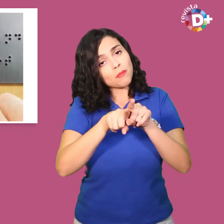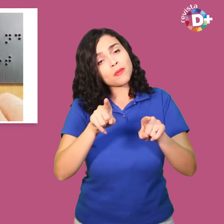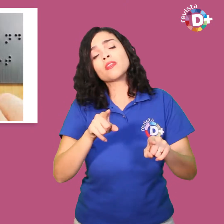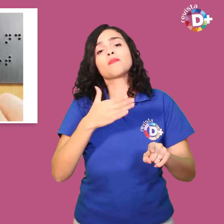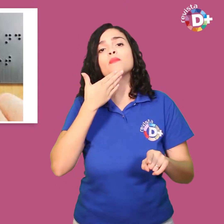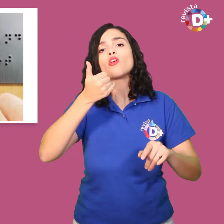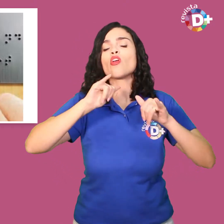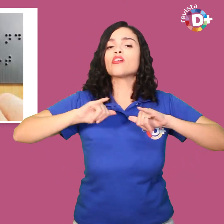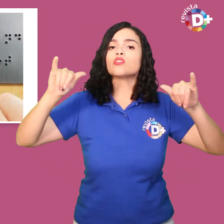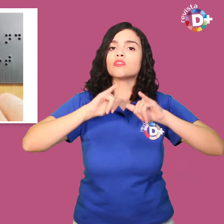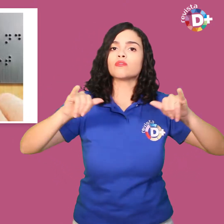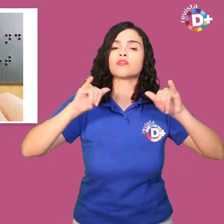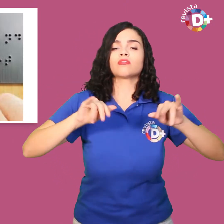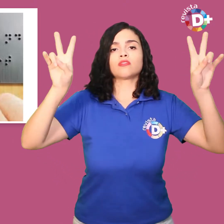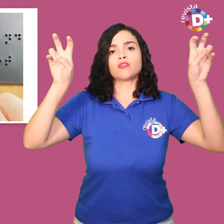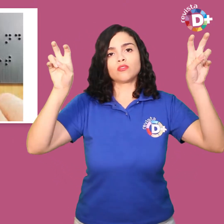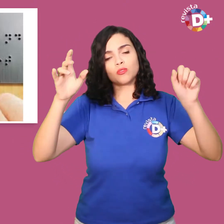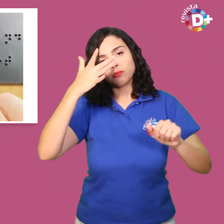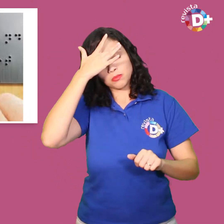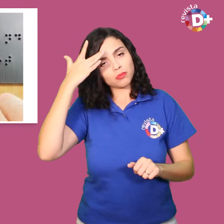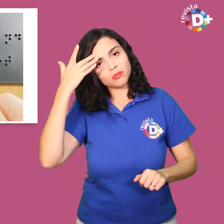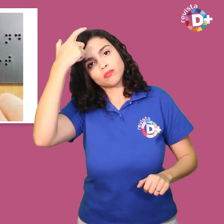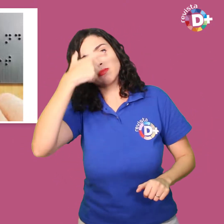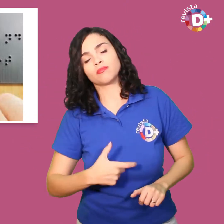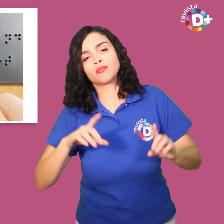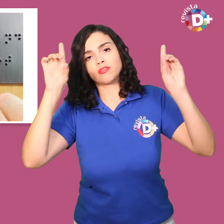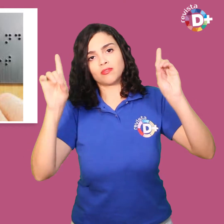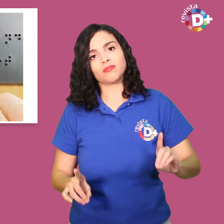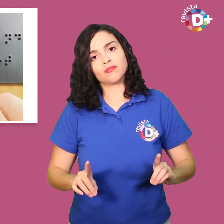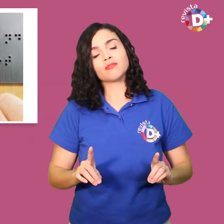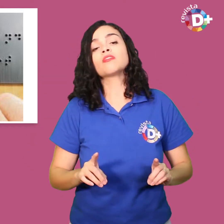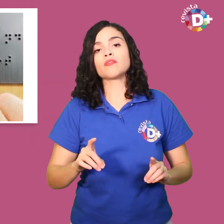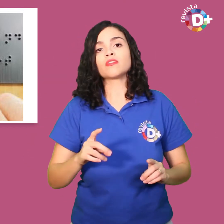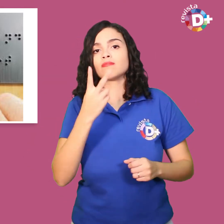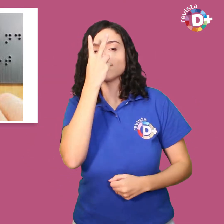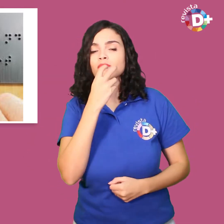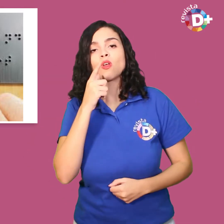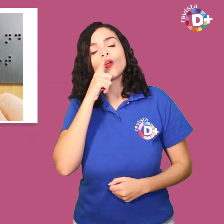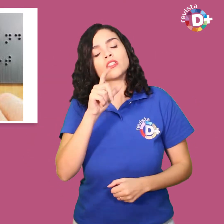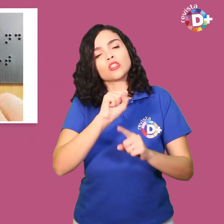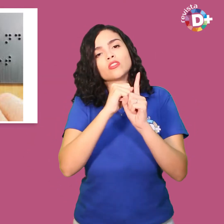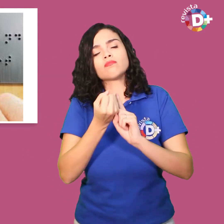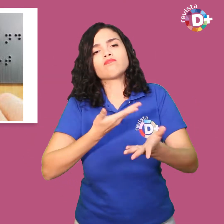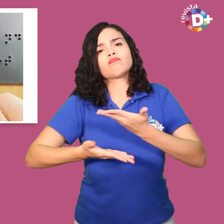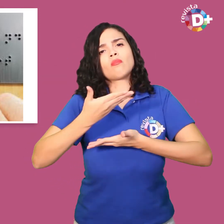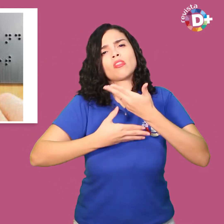divulgação sobre o aspecto que se relacionam à deficiência visual, para que a sociedade consiga lidar mais naturalmente, ajudando as pessoas com